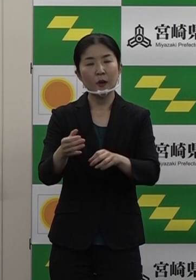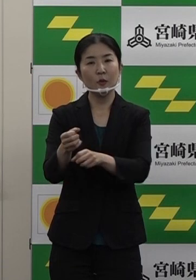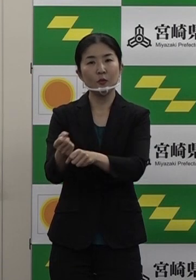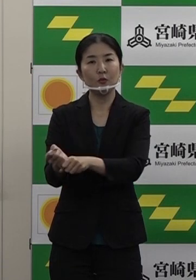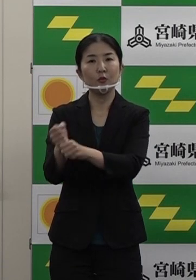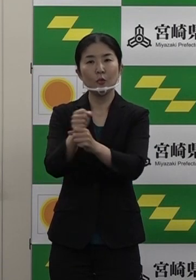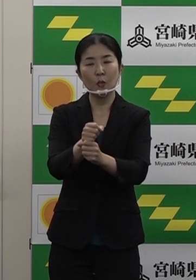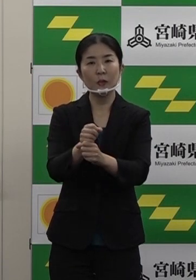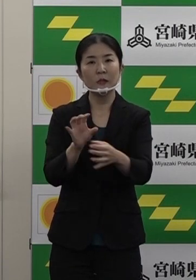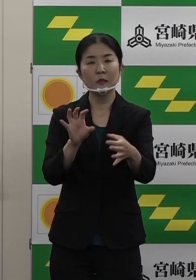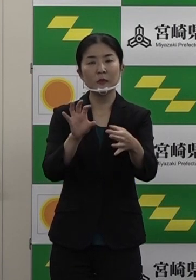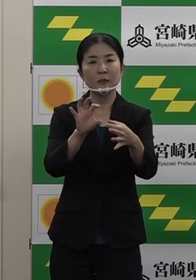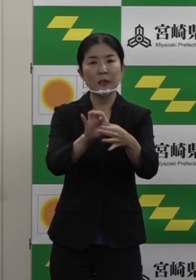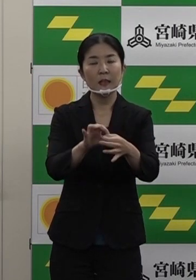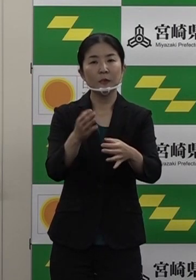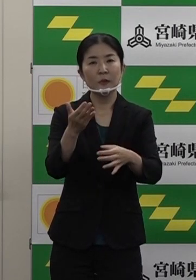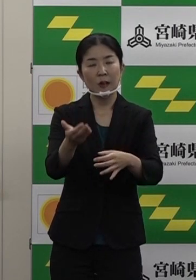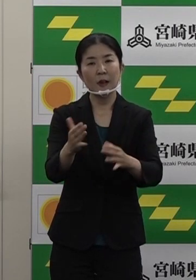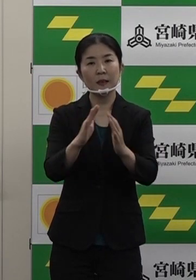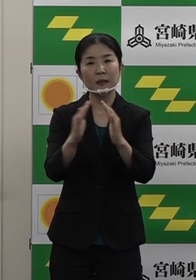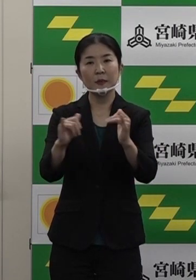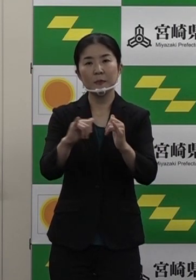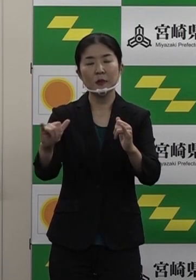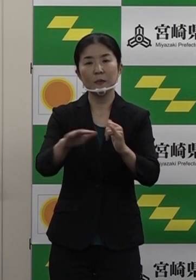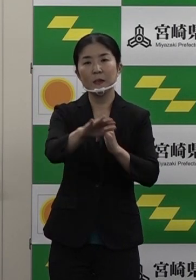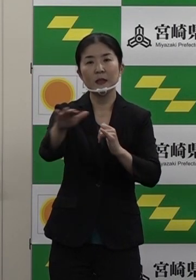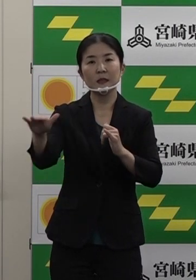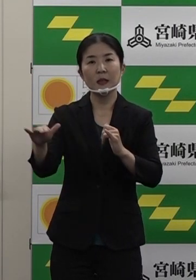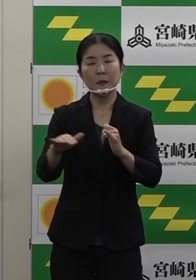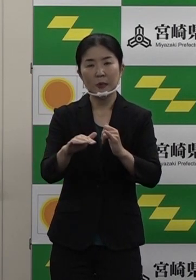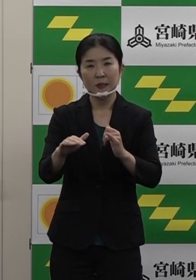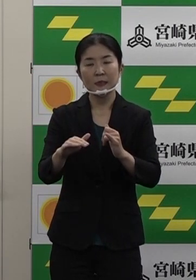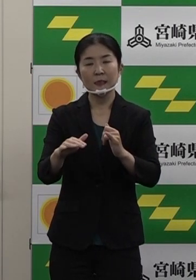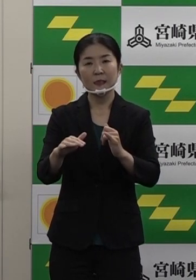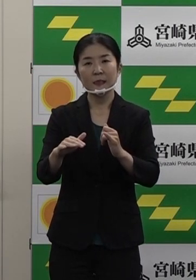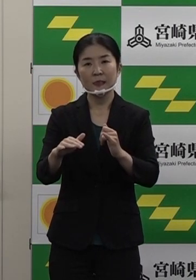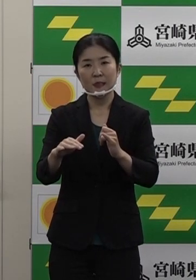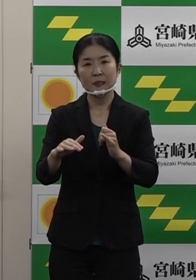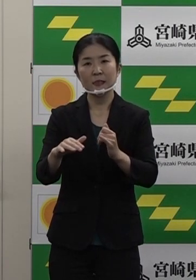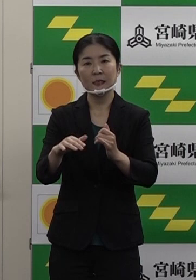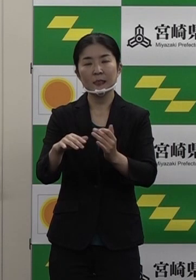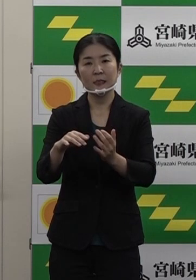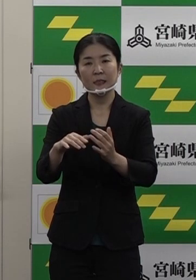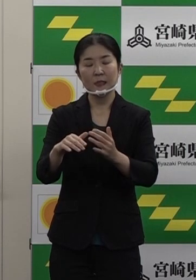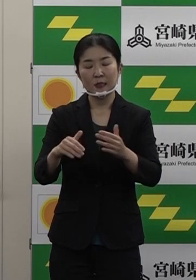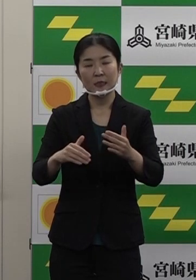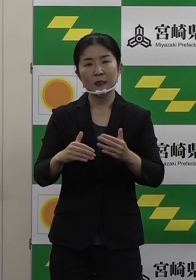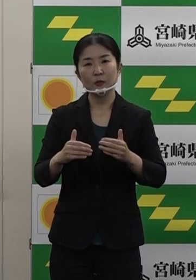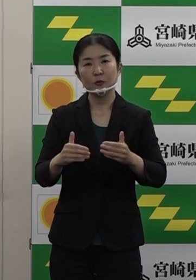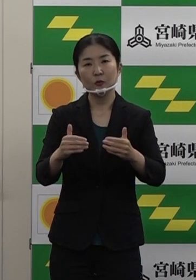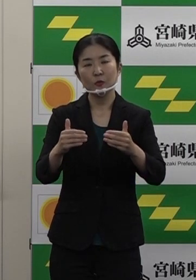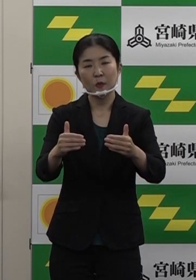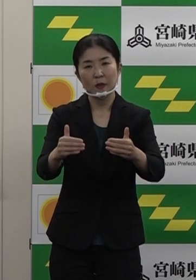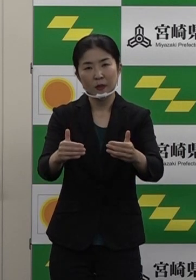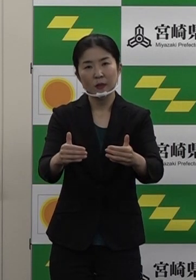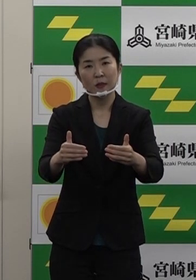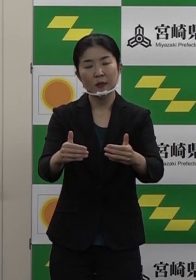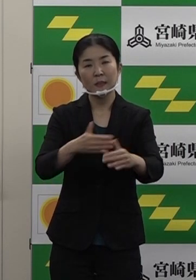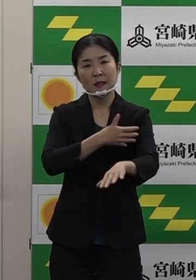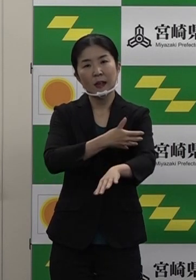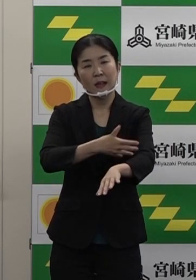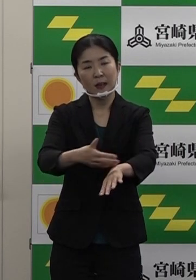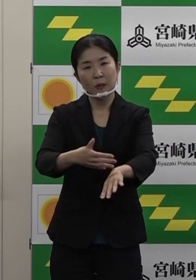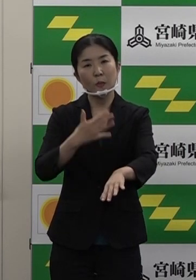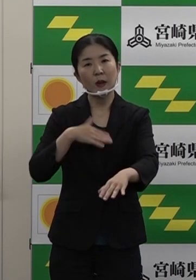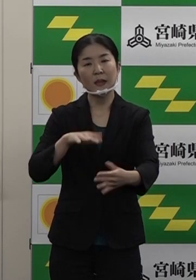けていくのかということをですね、県民の皆さんにそのロードマップといいますか進捗をしっかり分かりやすく説明する